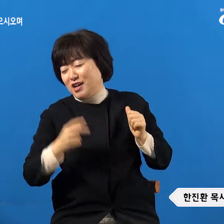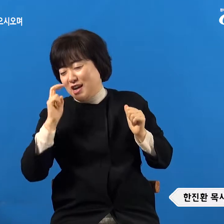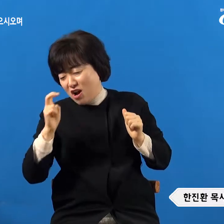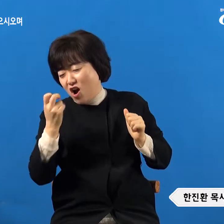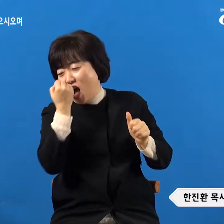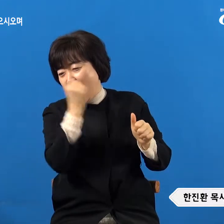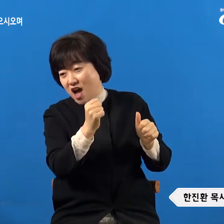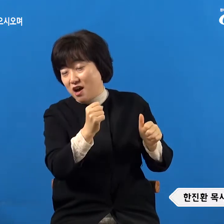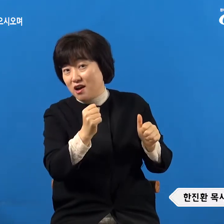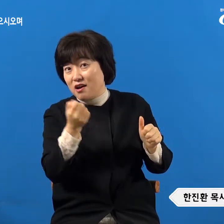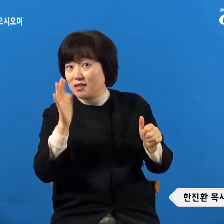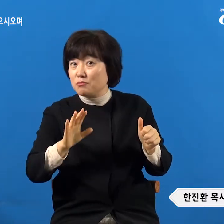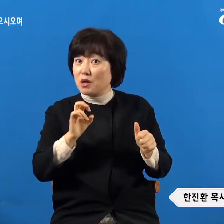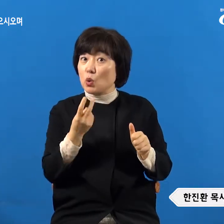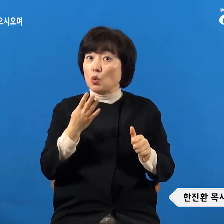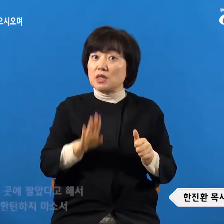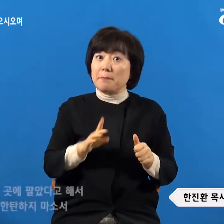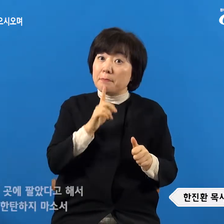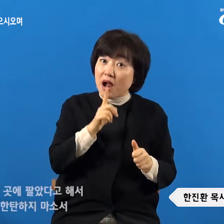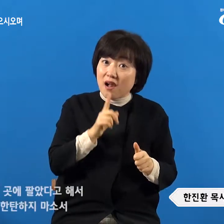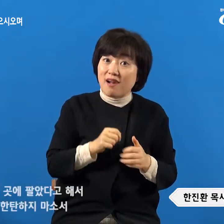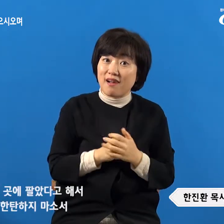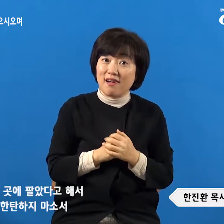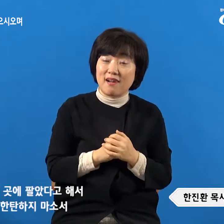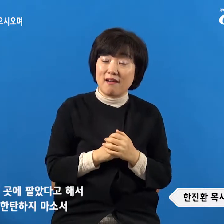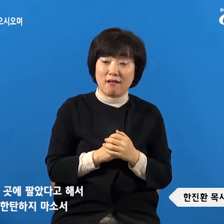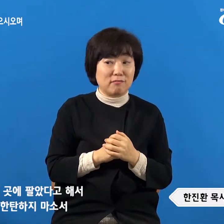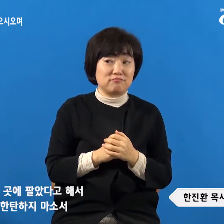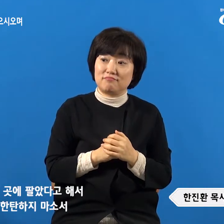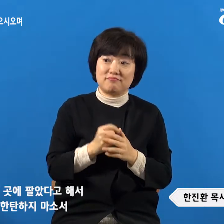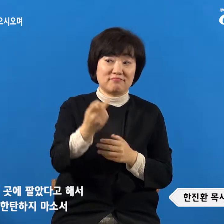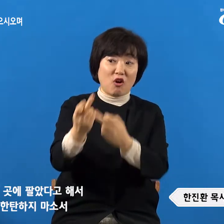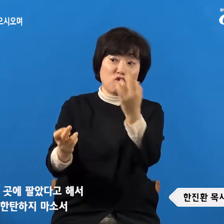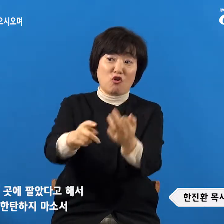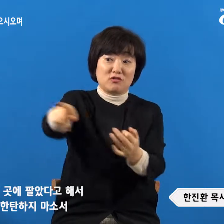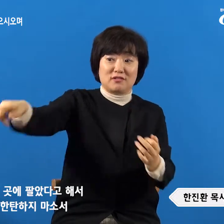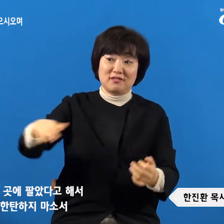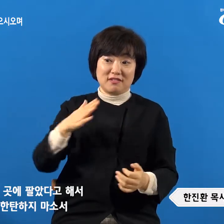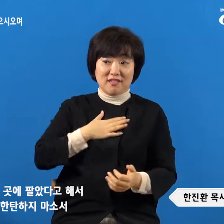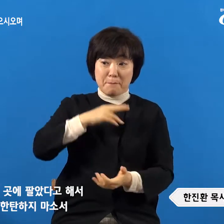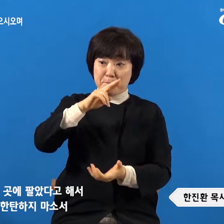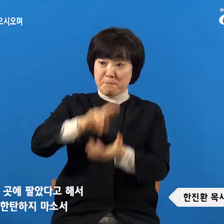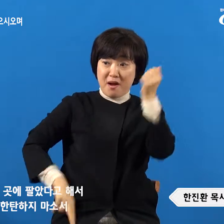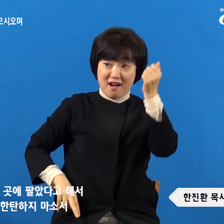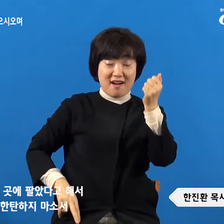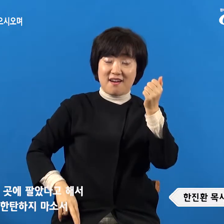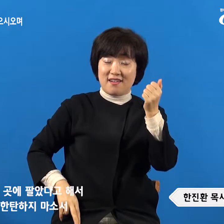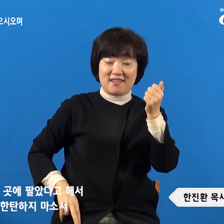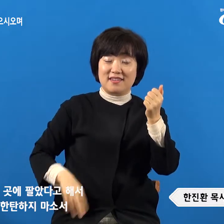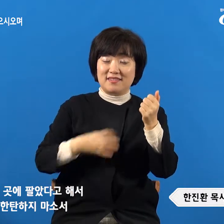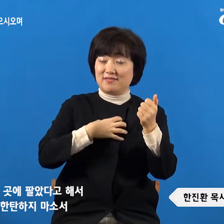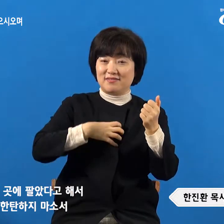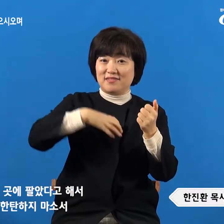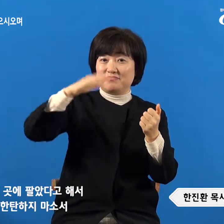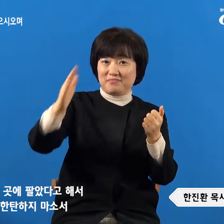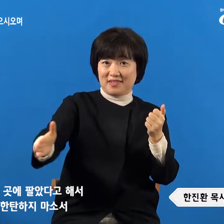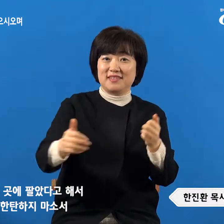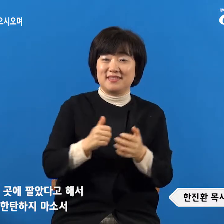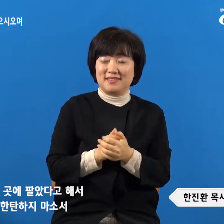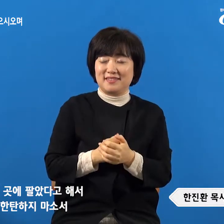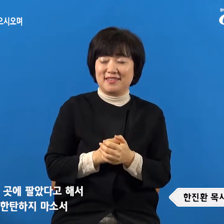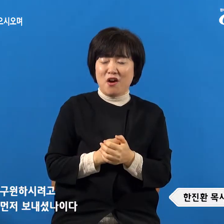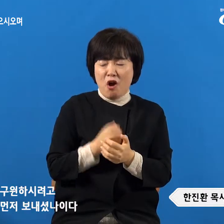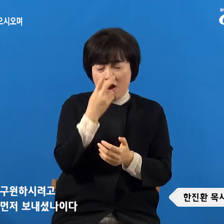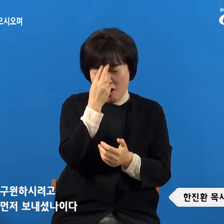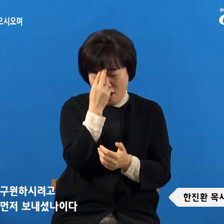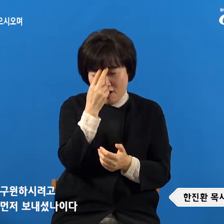합니까? 창세기 45장 5절 보면 당신들이 나를 이곳에 팔았다고 해서 근심하지 마소서, 한탄하지